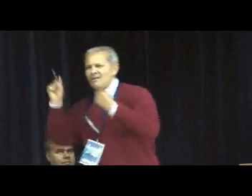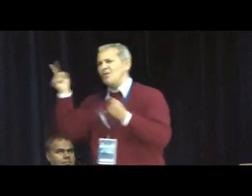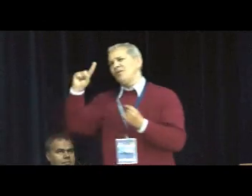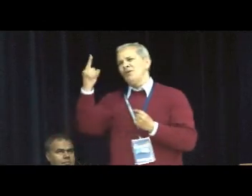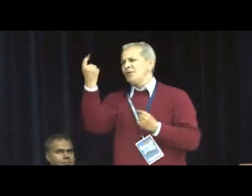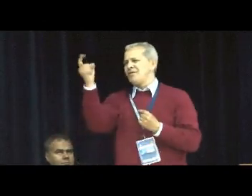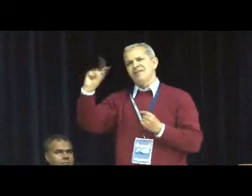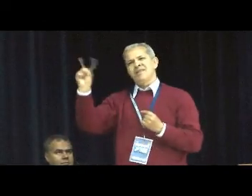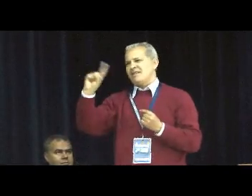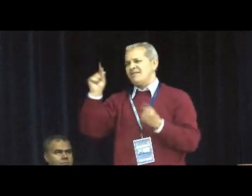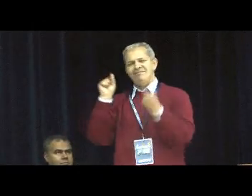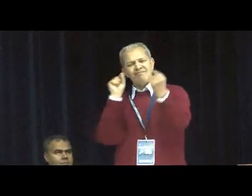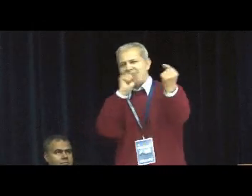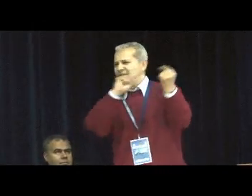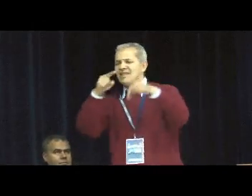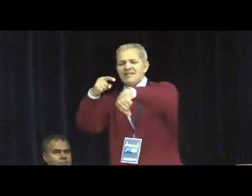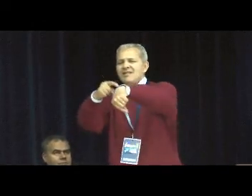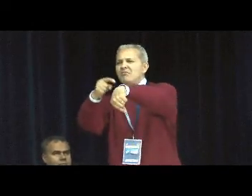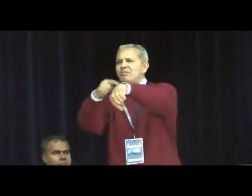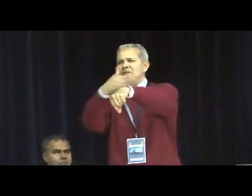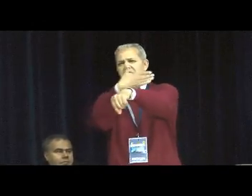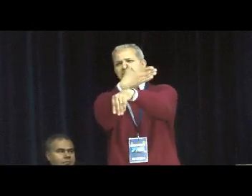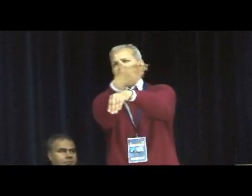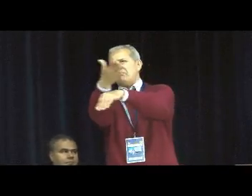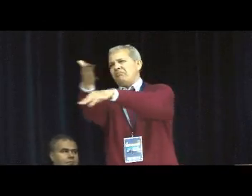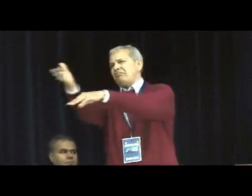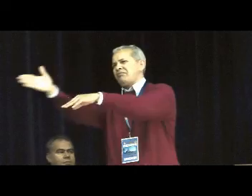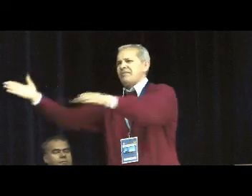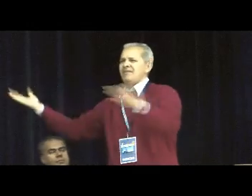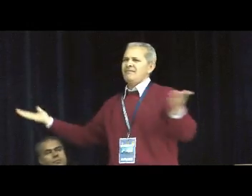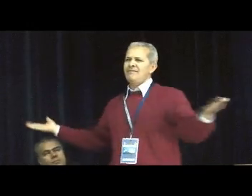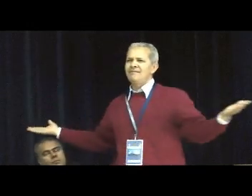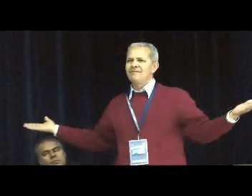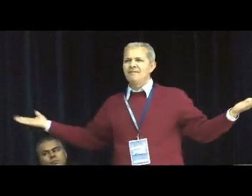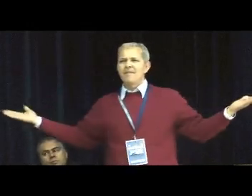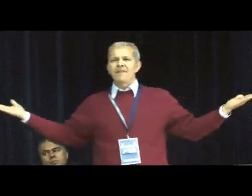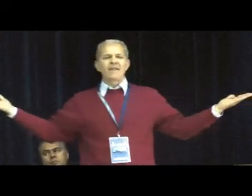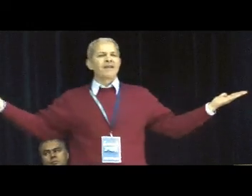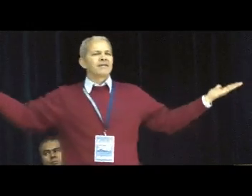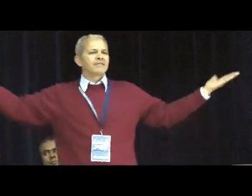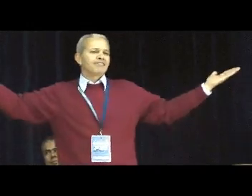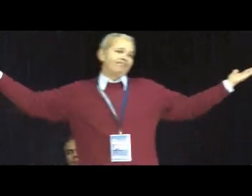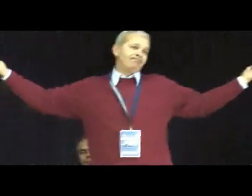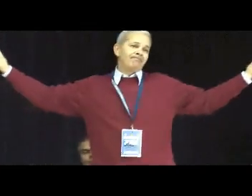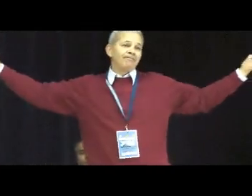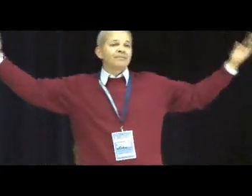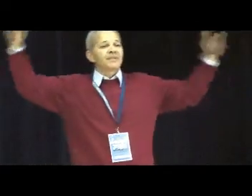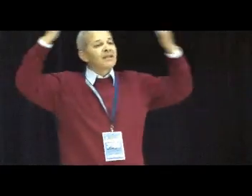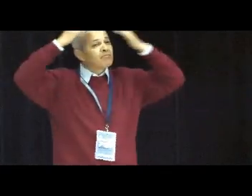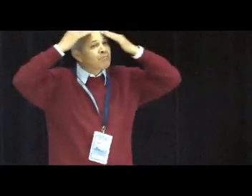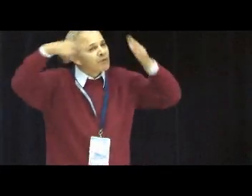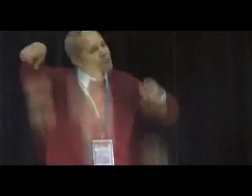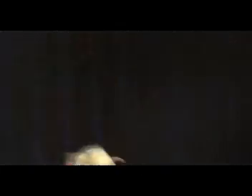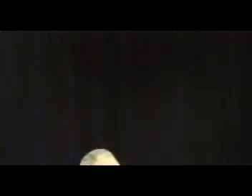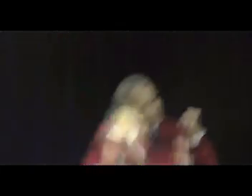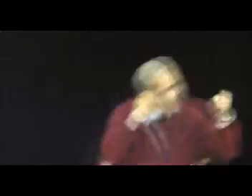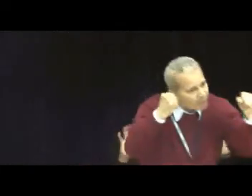ما نحن ماشي هدف تبعي أننا نخلقوا مشاكل وكبار داخل الاتحادات، ولكن هذه هي الرؤية